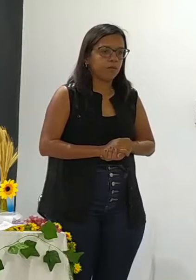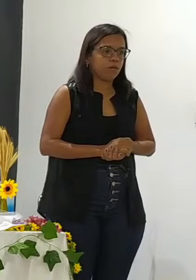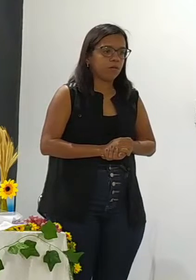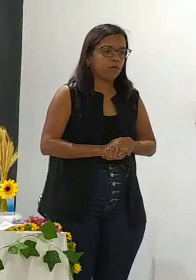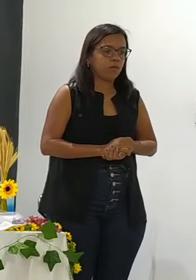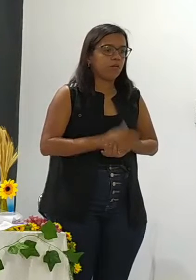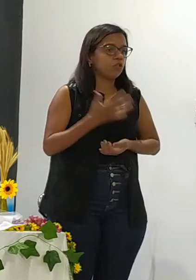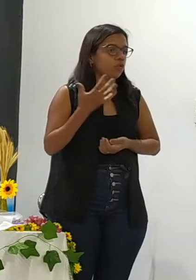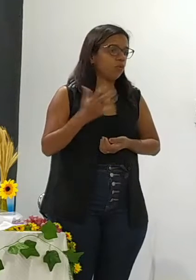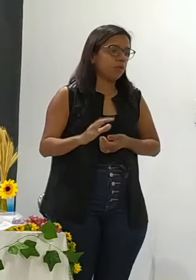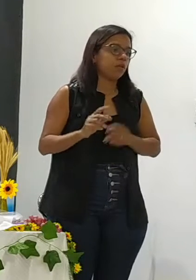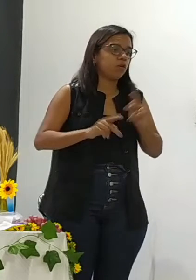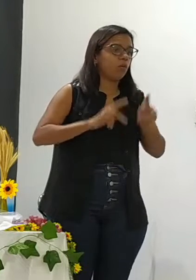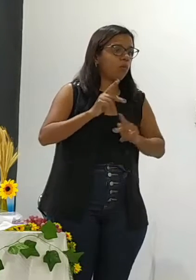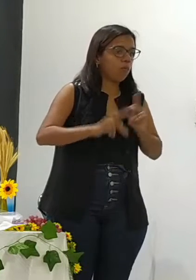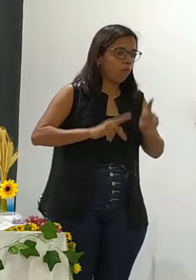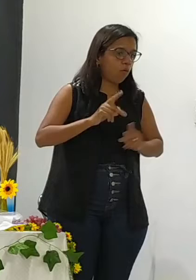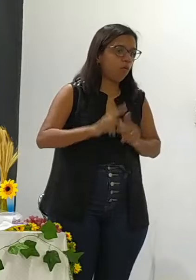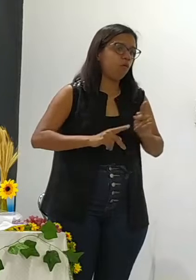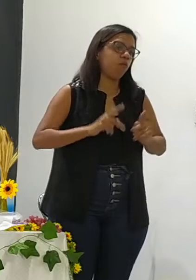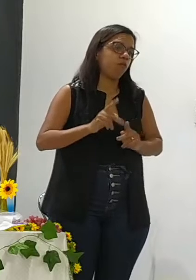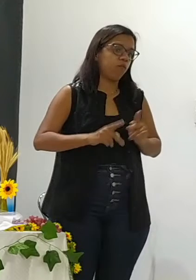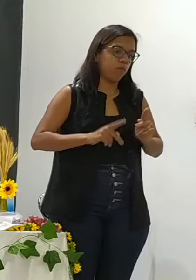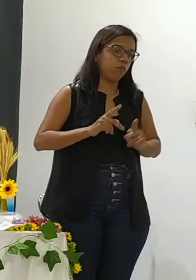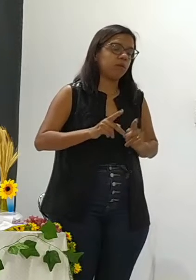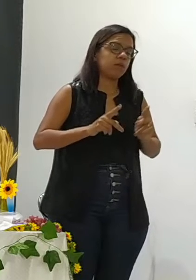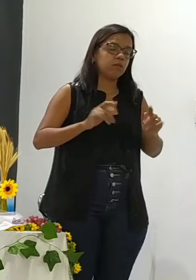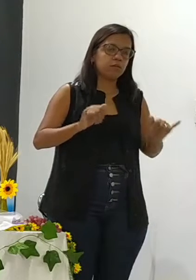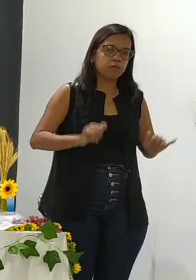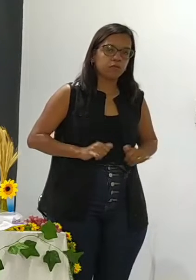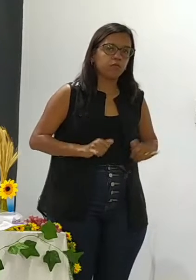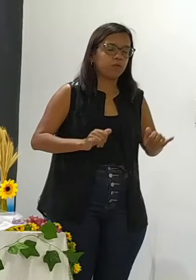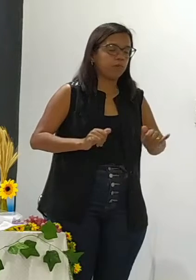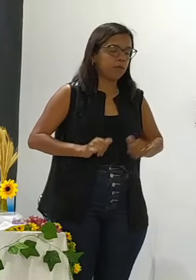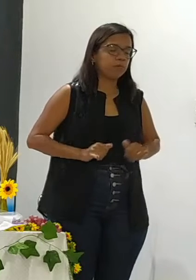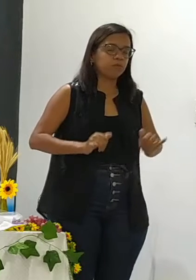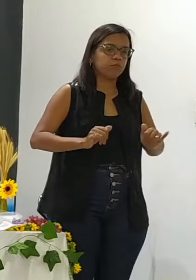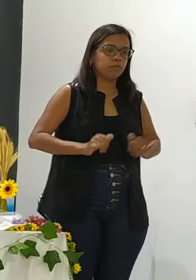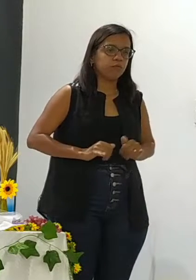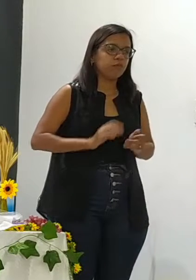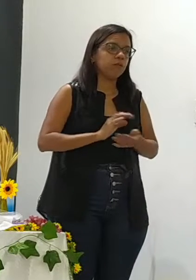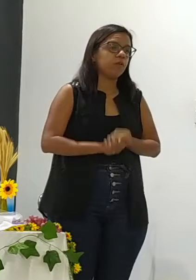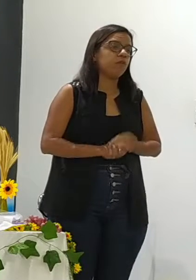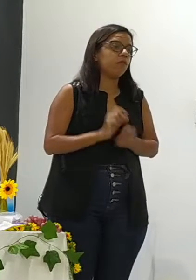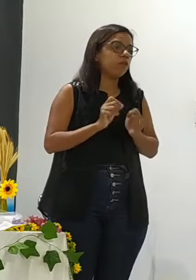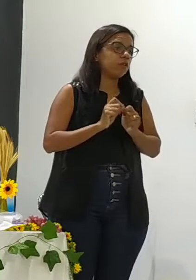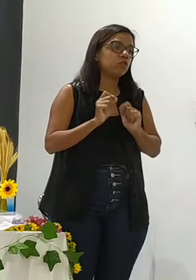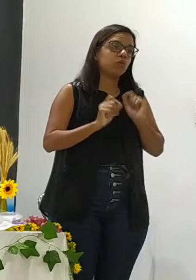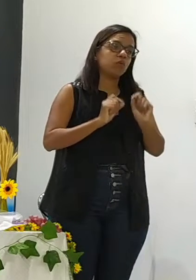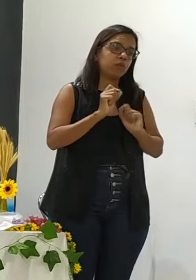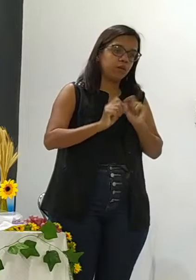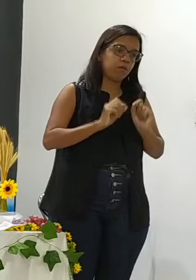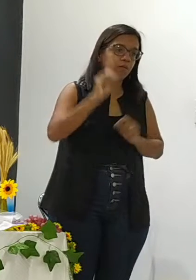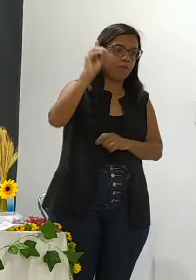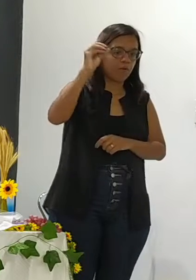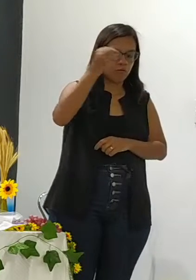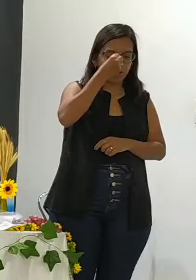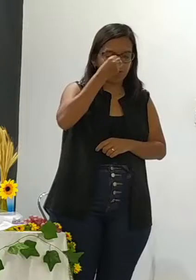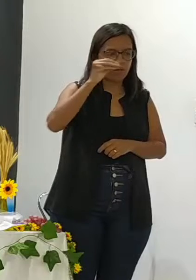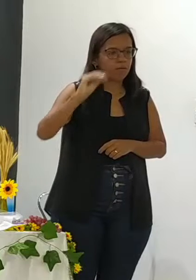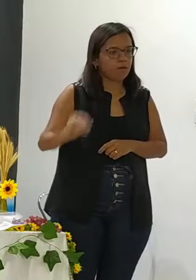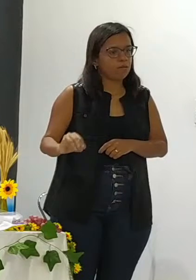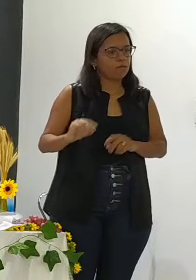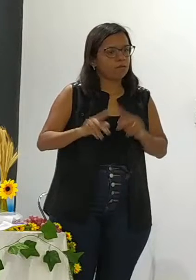queriam permitir que o povo de Deus passasse, não permitiram, e aquilo fez com que Deus rejeitasse